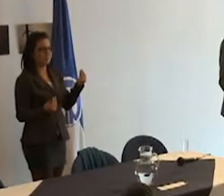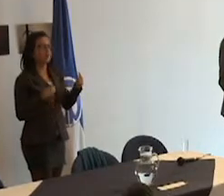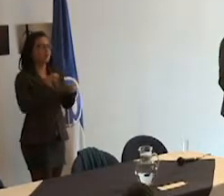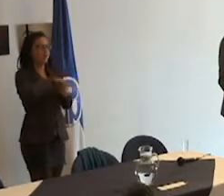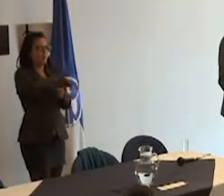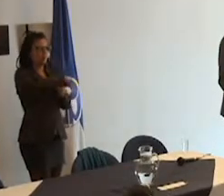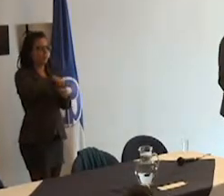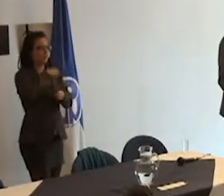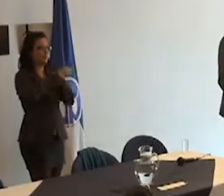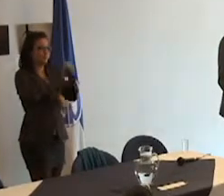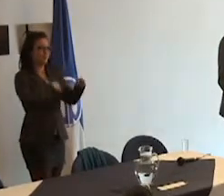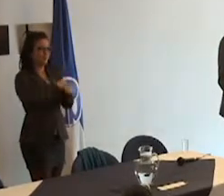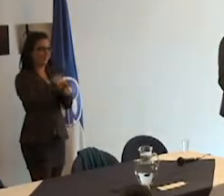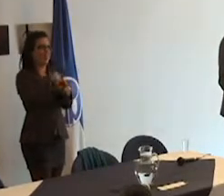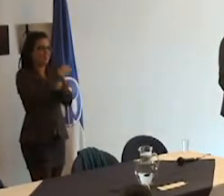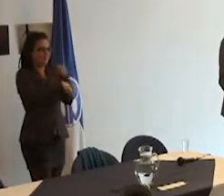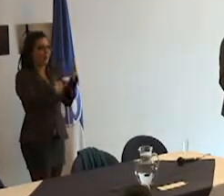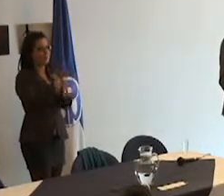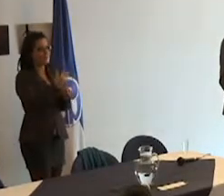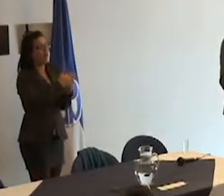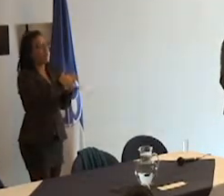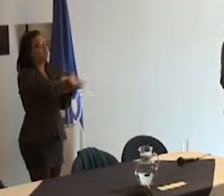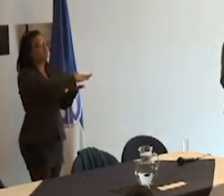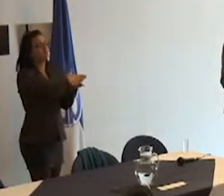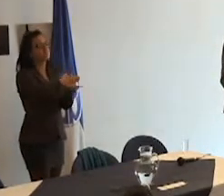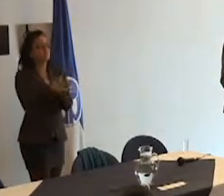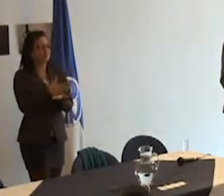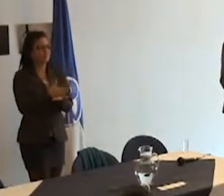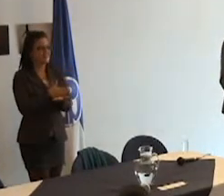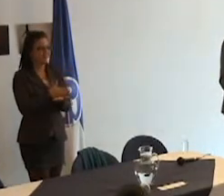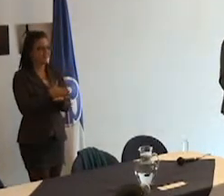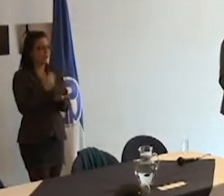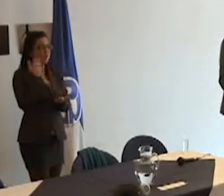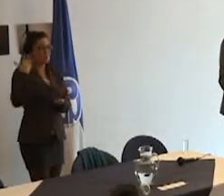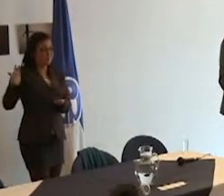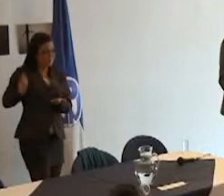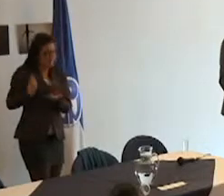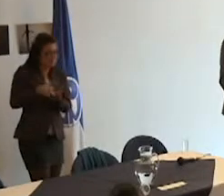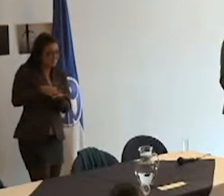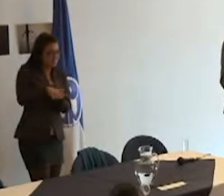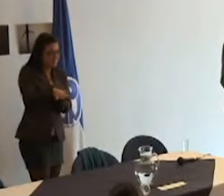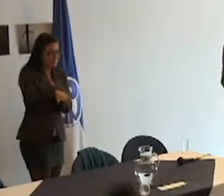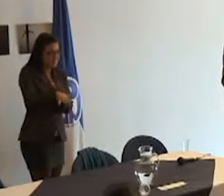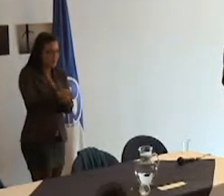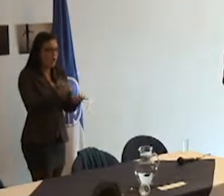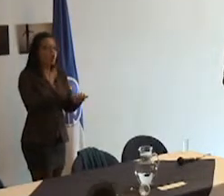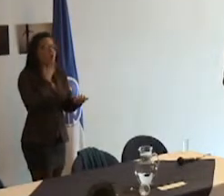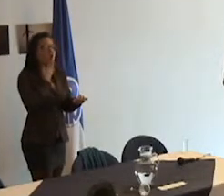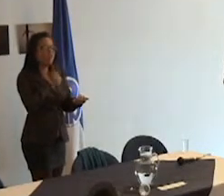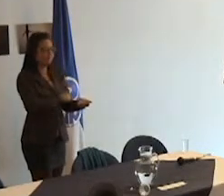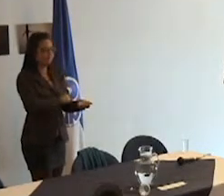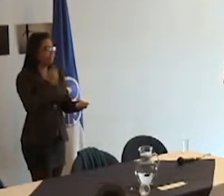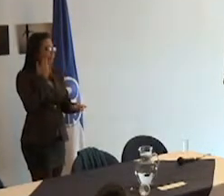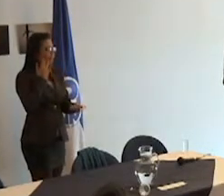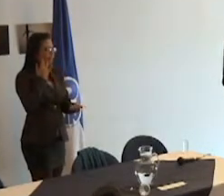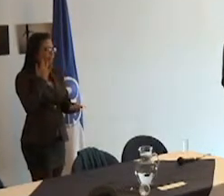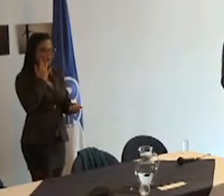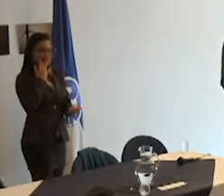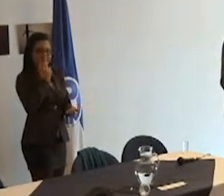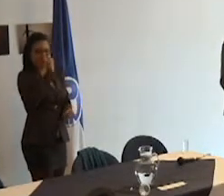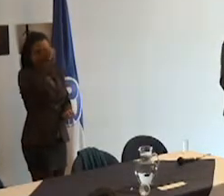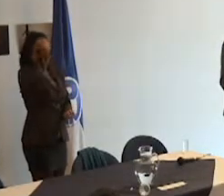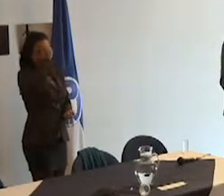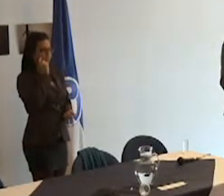mundial. Durante el desarrollo de la colonia, el color de la piel se constituyó en la característica fundamental de ese concepto